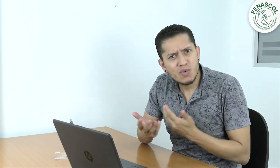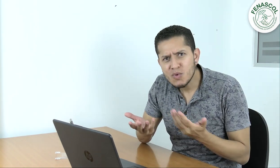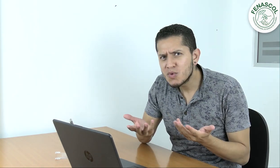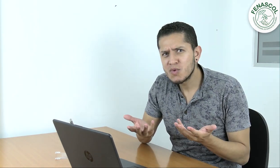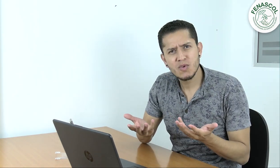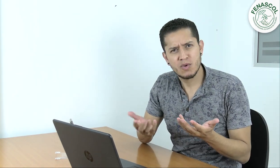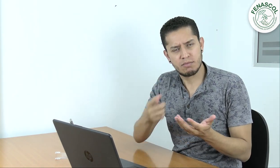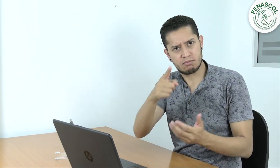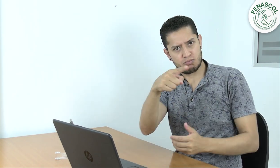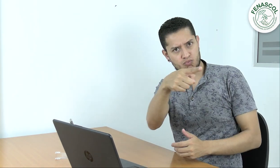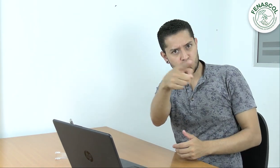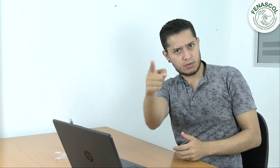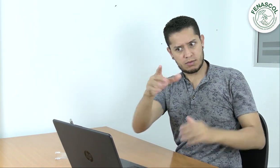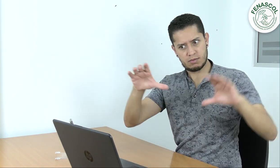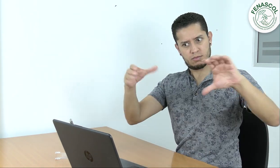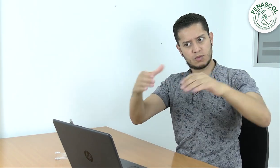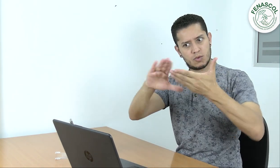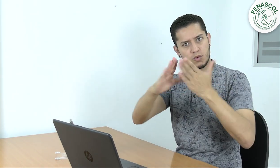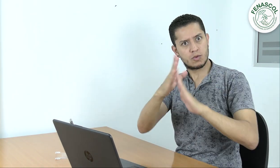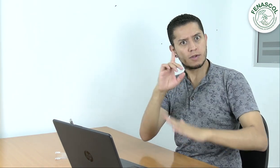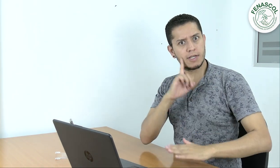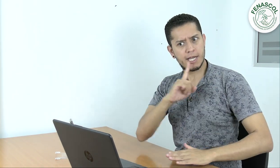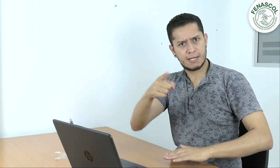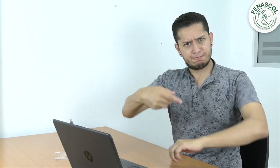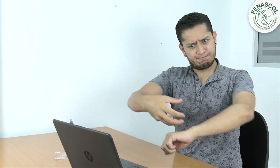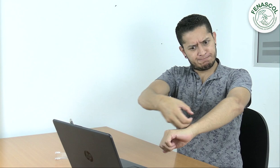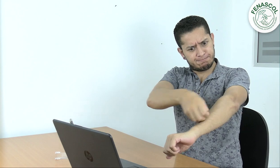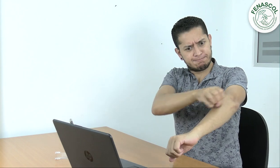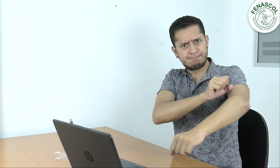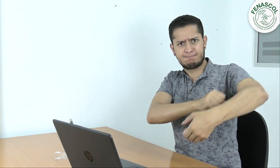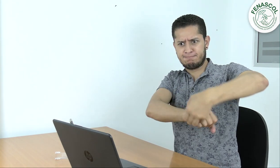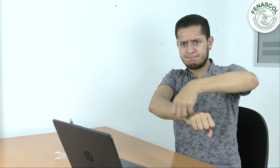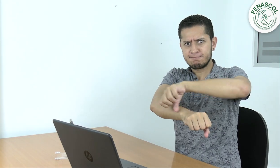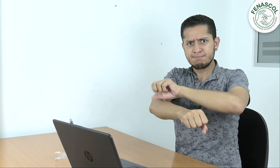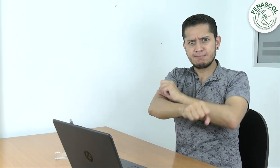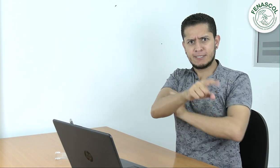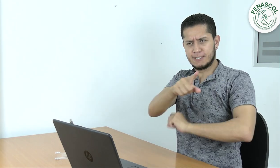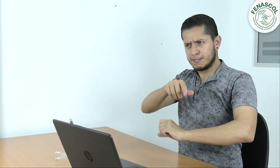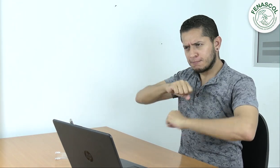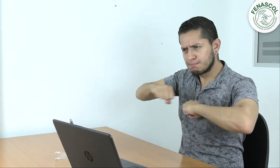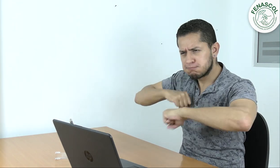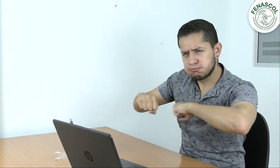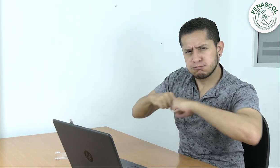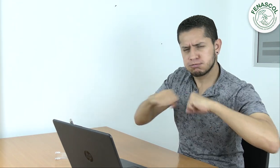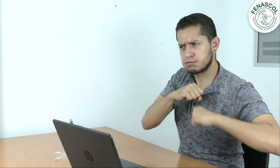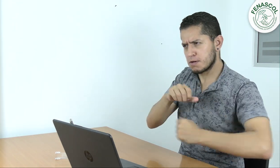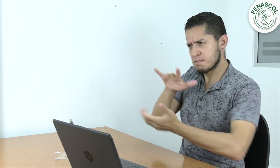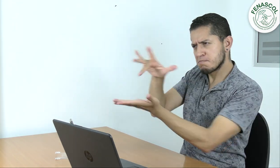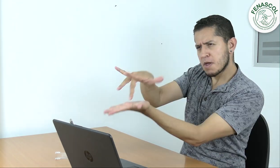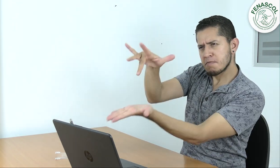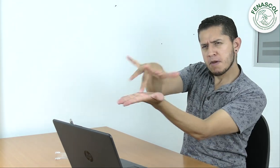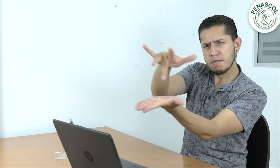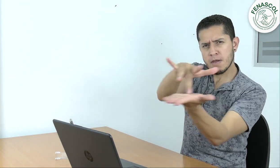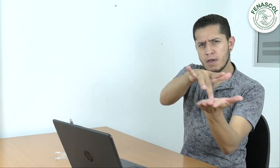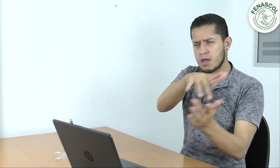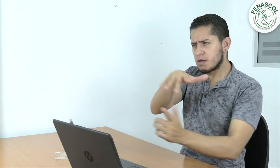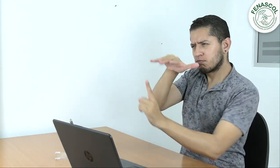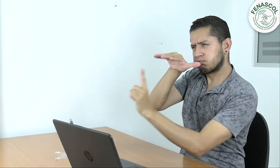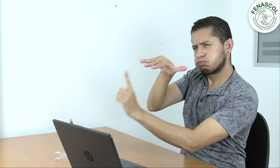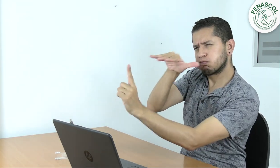No, ustedes como comunidad sorda deben empoderarse y participar e incidir en el plan de desarrollo para que se incluyan